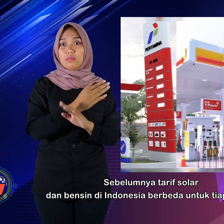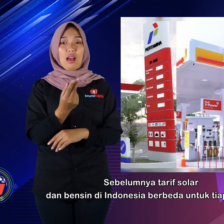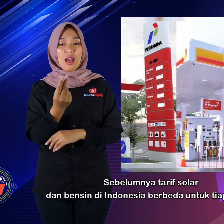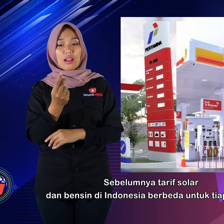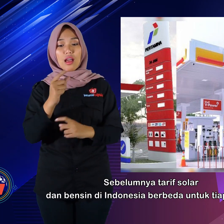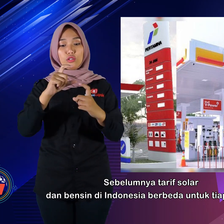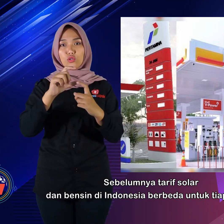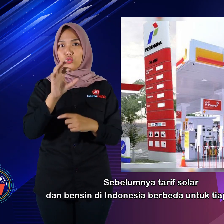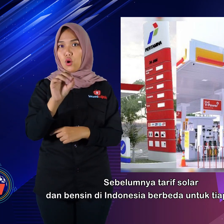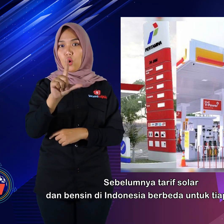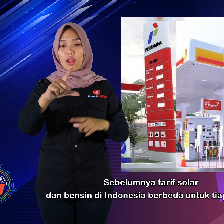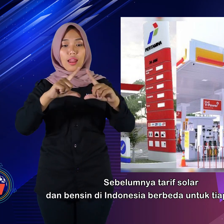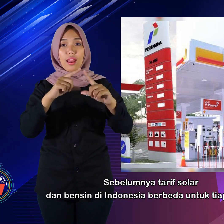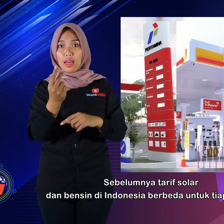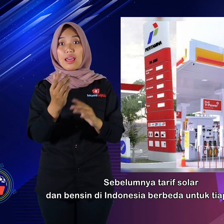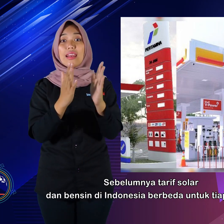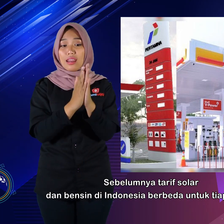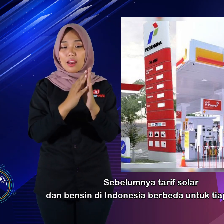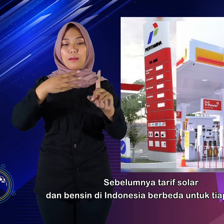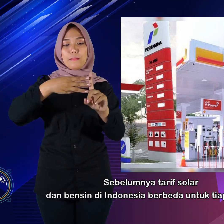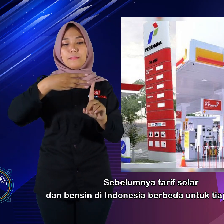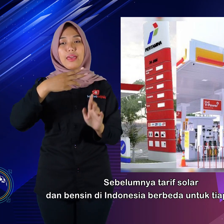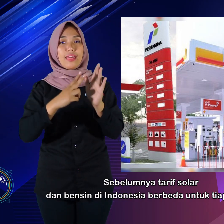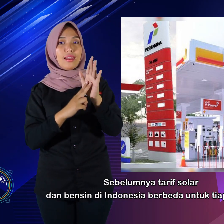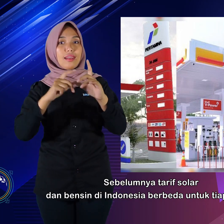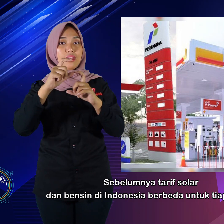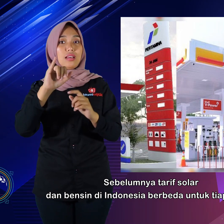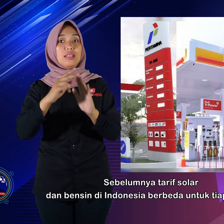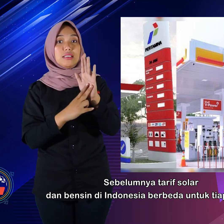Sebelumnya, tarif solar dan bensin di Indonesia berbeda untuk tiap daerah.